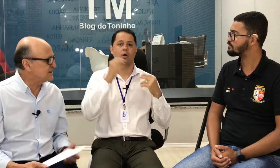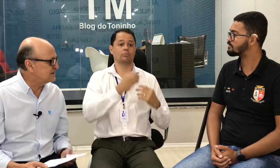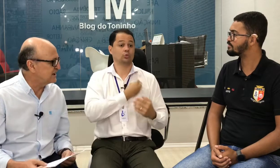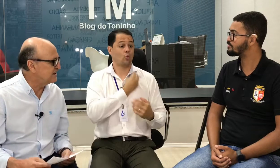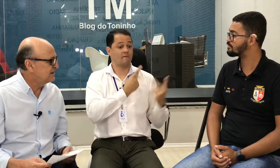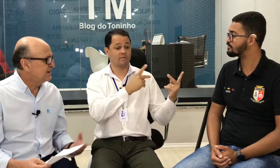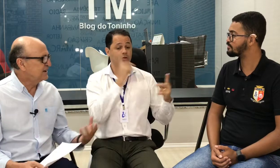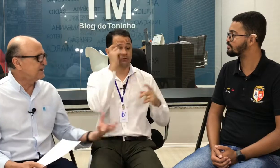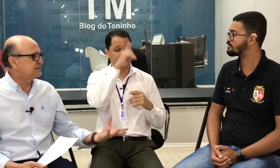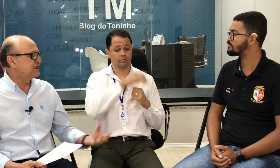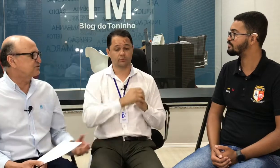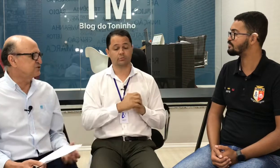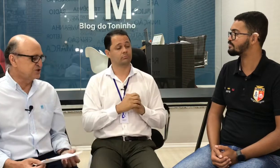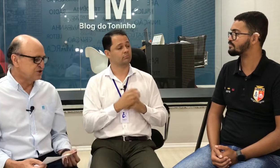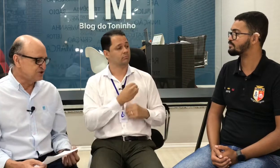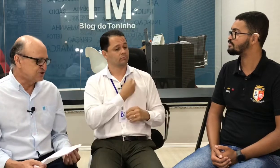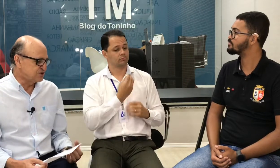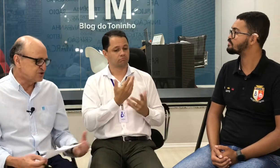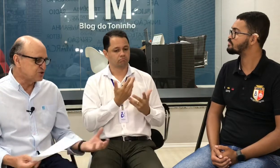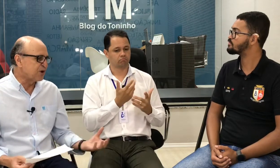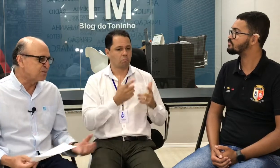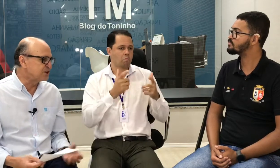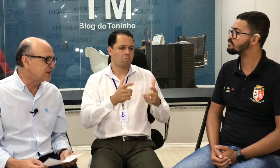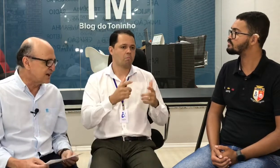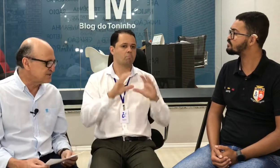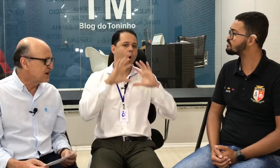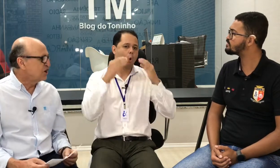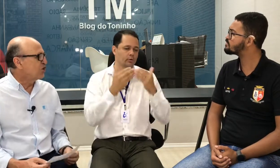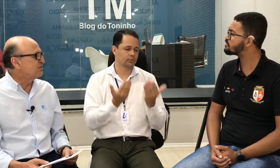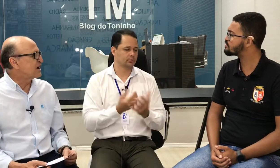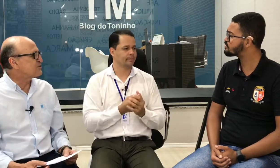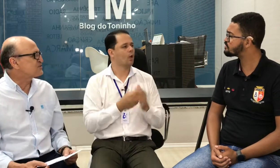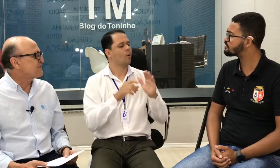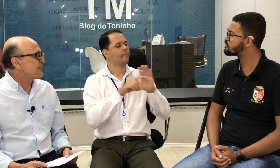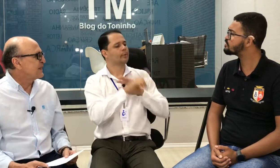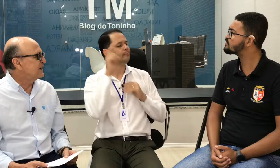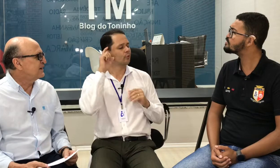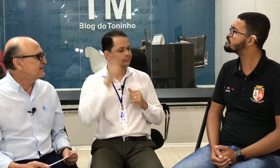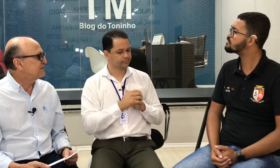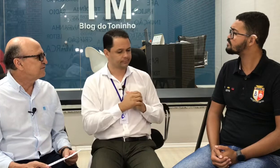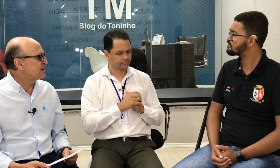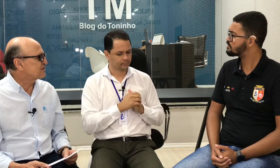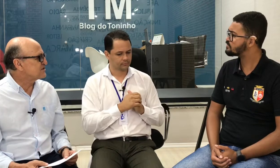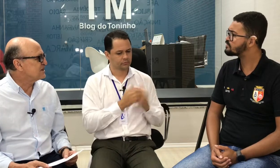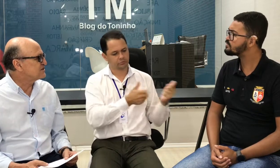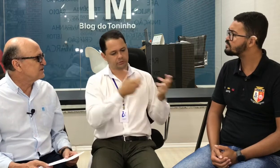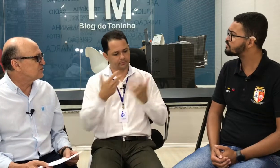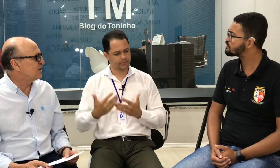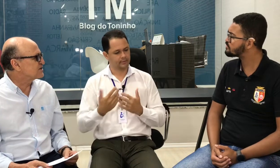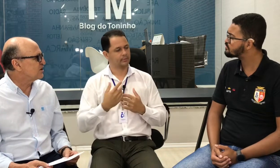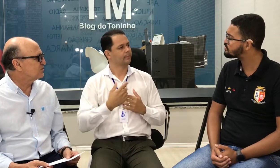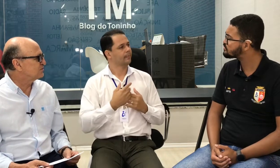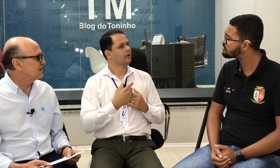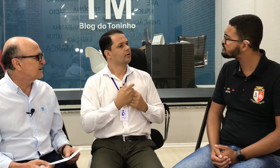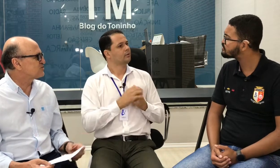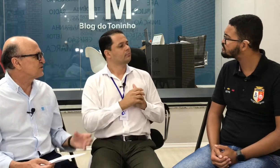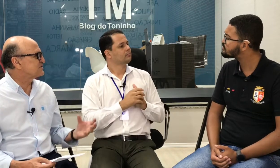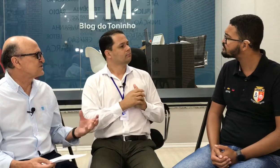tem dentro de uma comunidade. Ô Marcos, fala para a gente quais são as suas